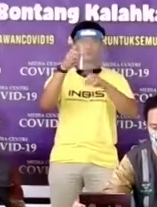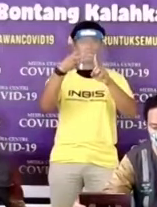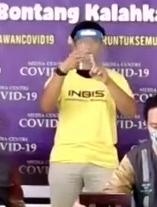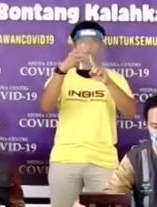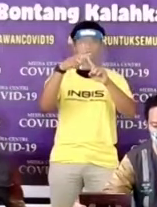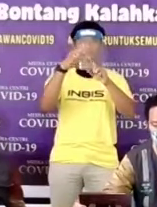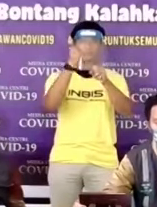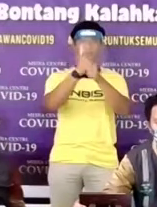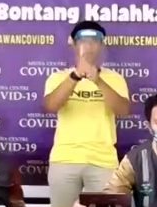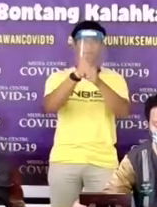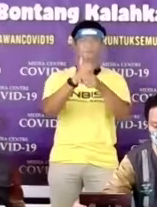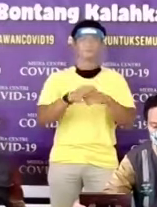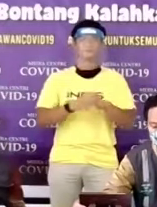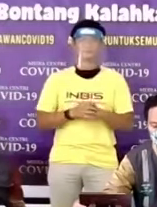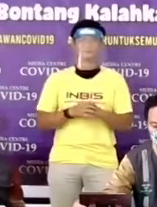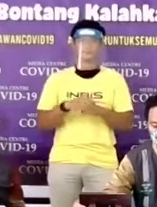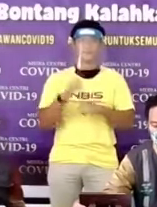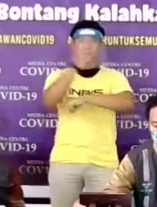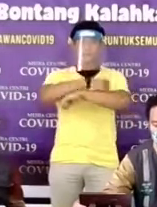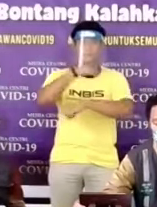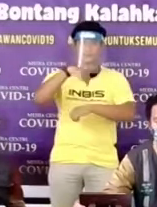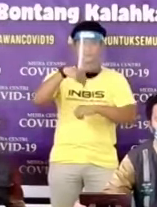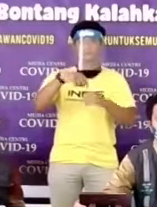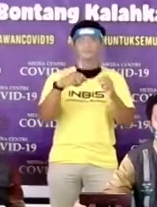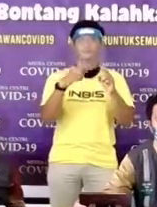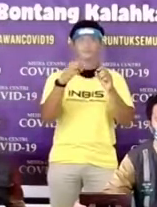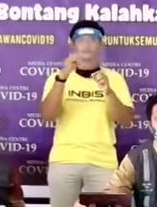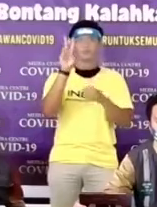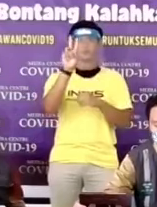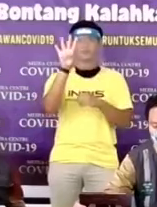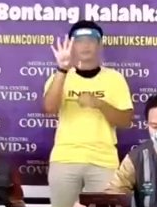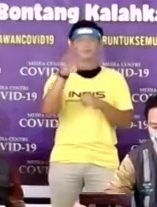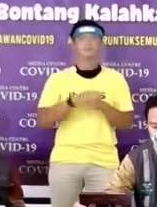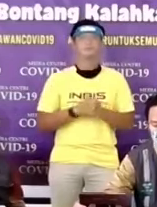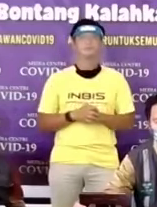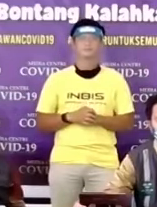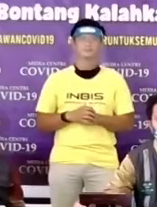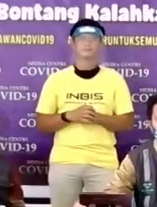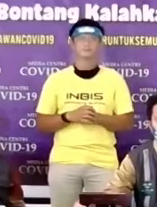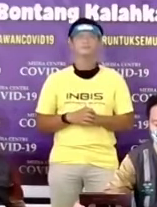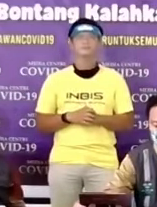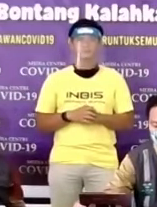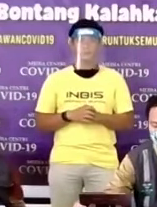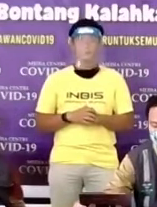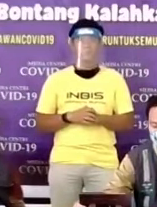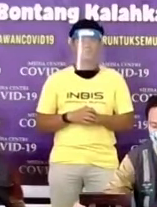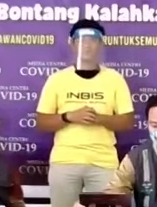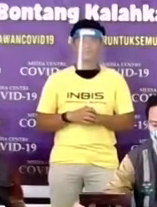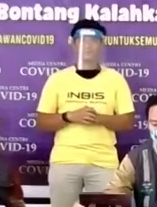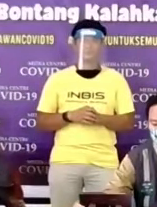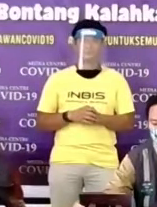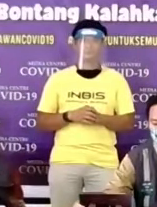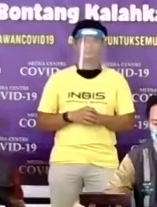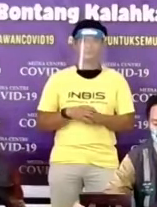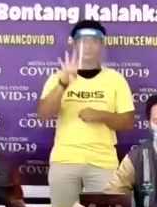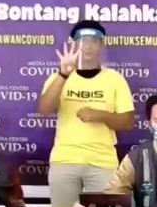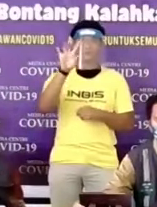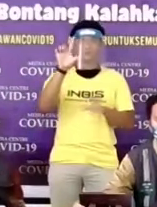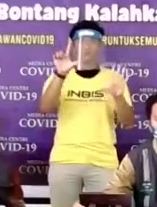untuk hari ini tanggal 24 agustus tugas kami mendapat informasi tambahan dari pkt sebanyak 40 asus